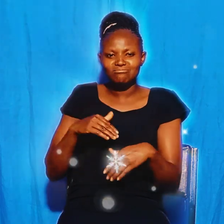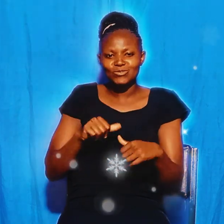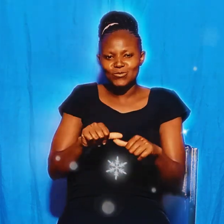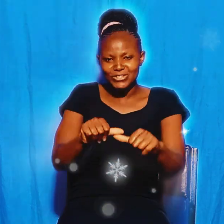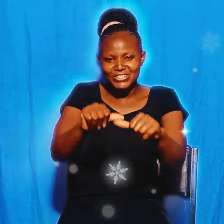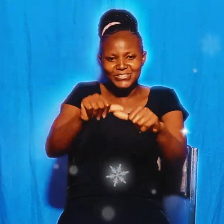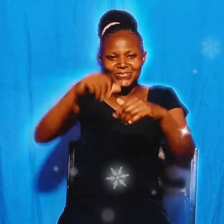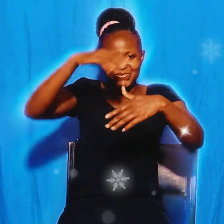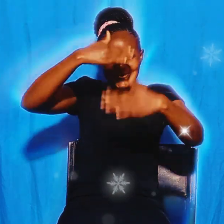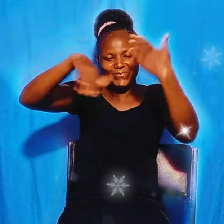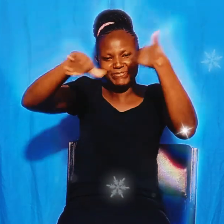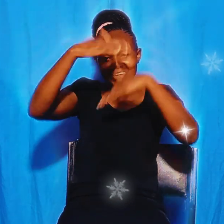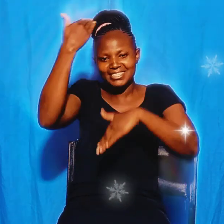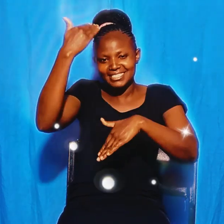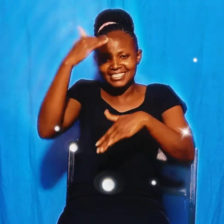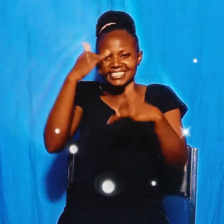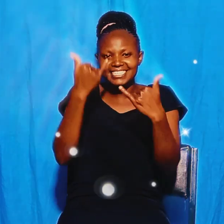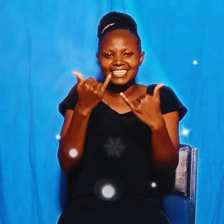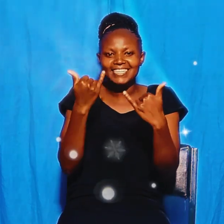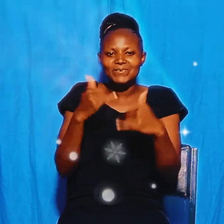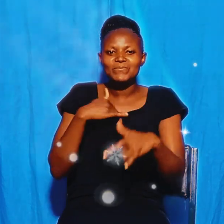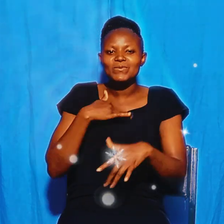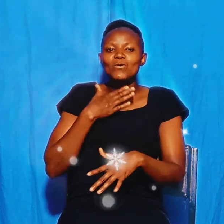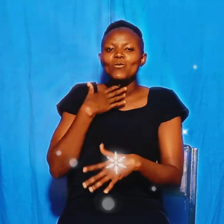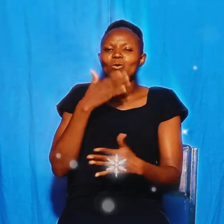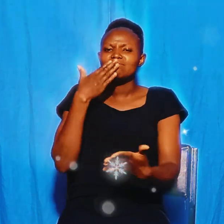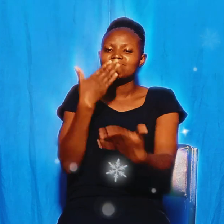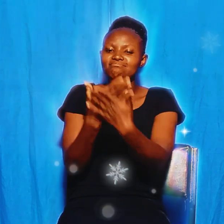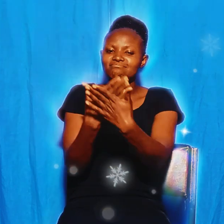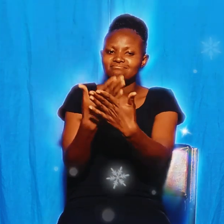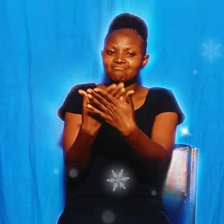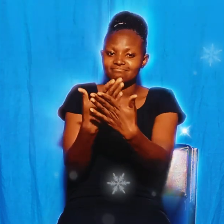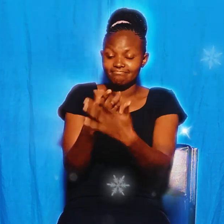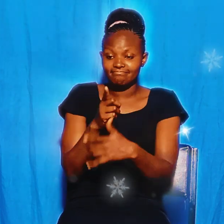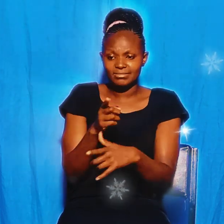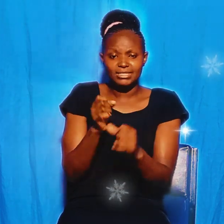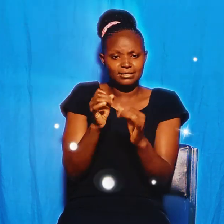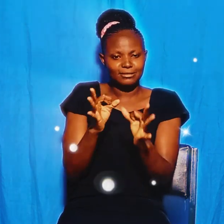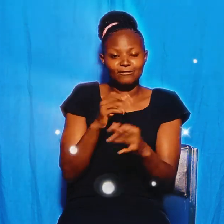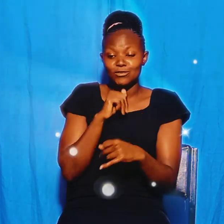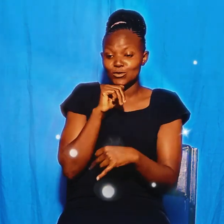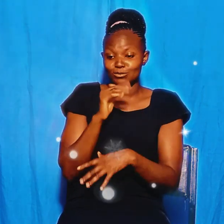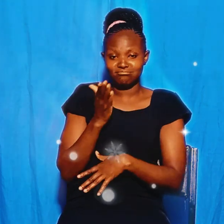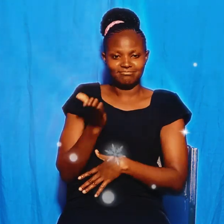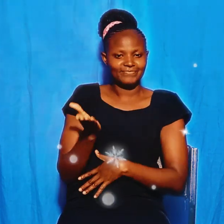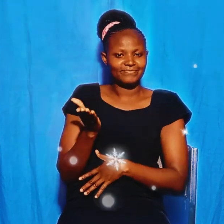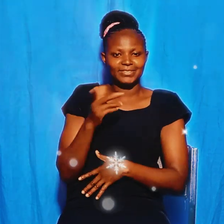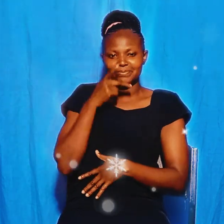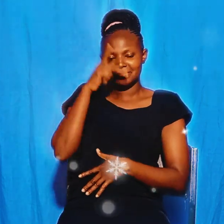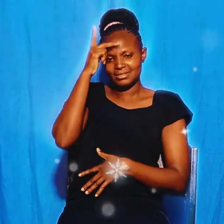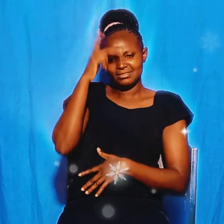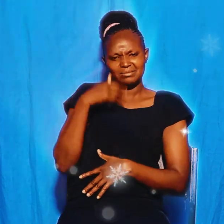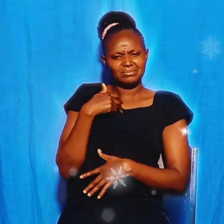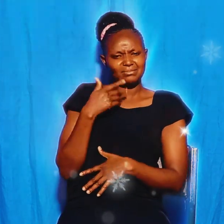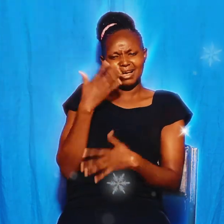niendo utunga mwea ni tundu. Kethi watimu jesi balani itewa. Ni